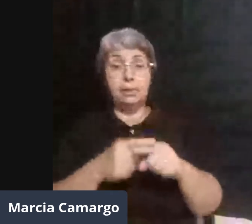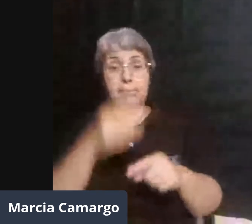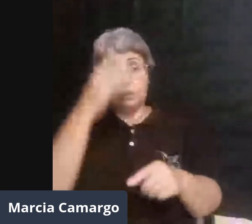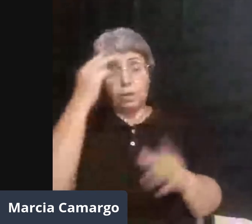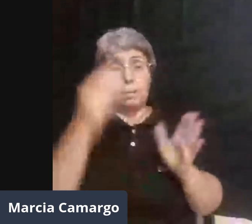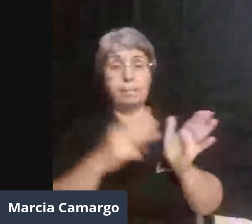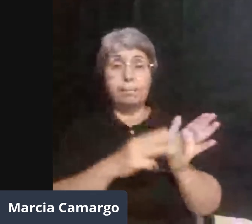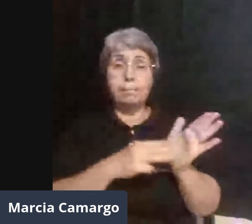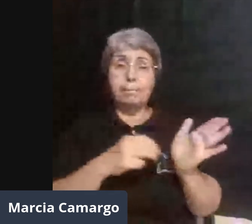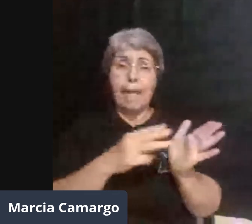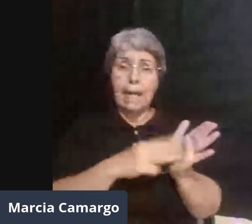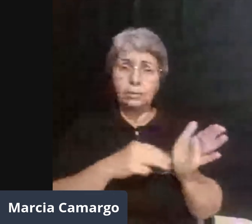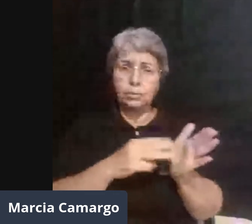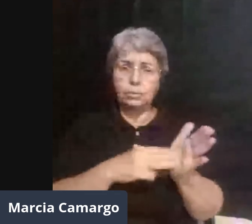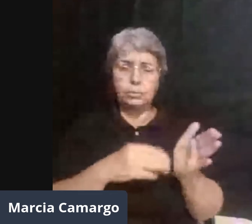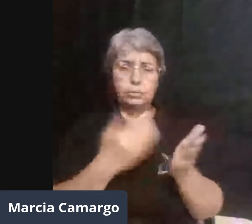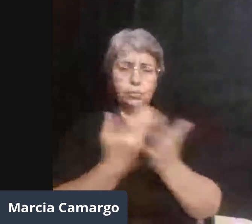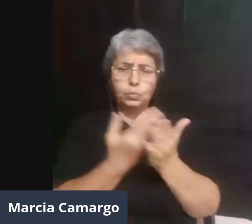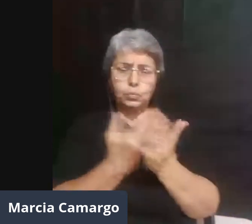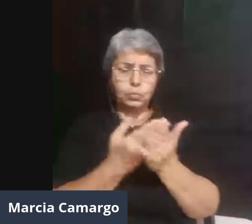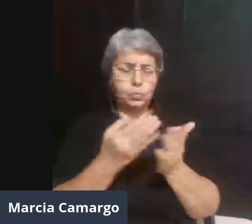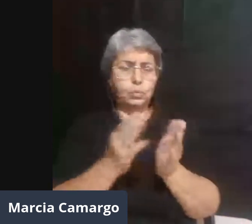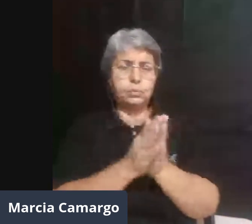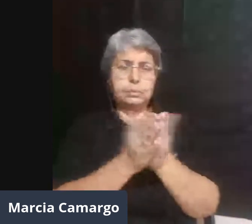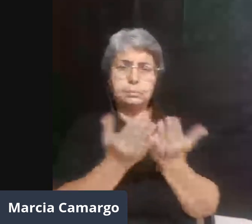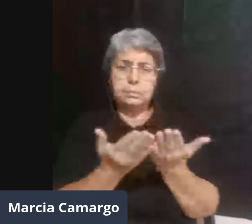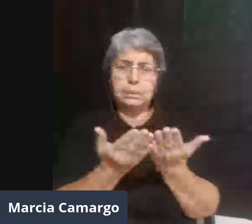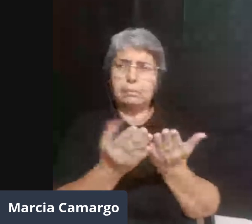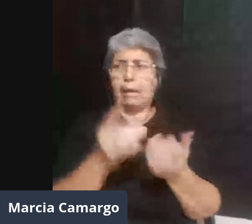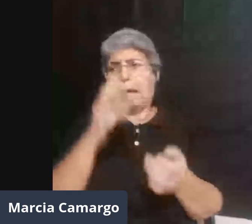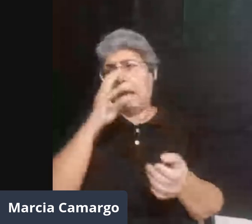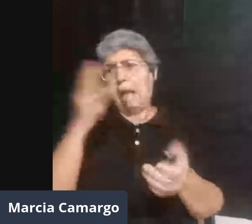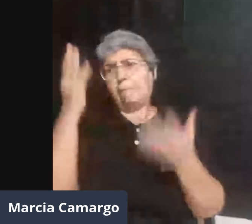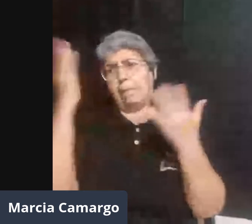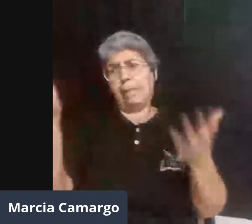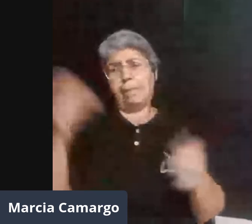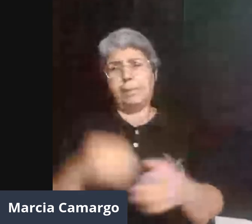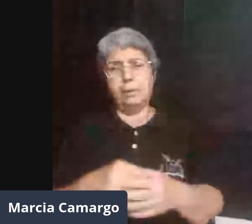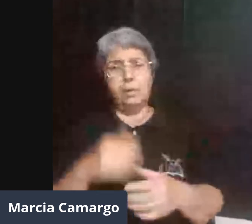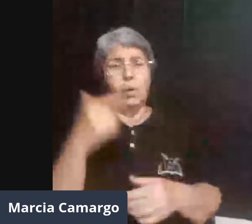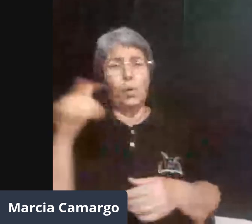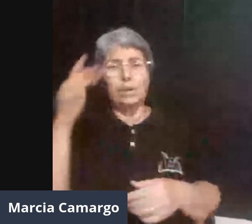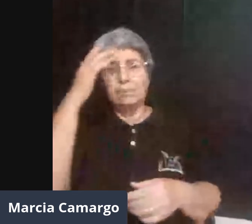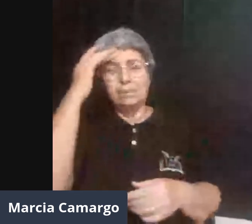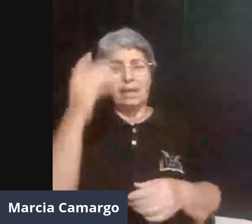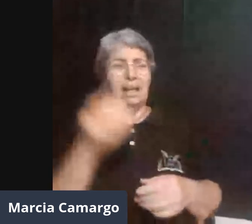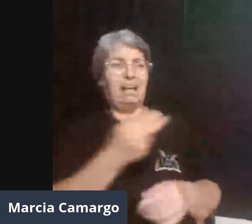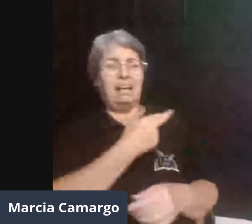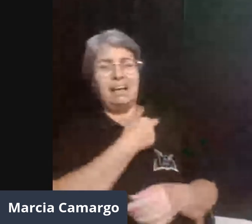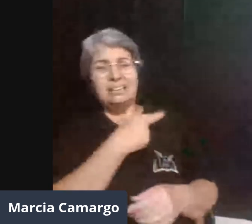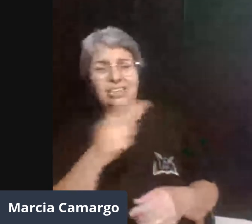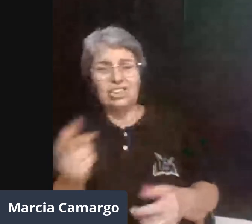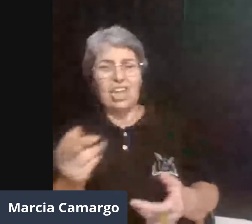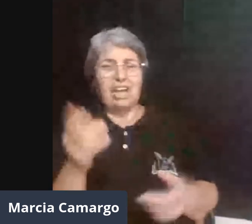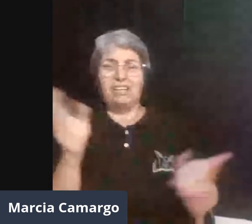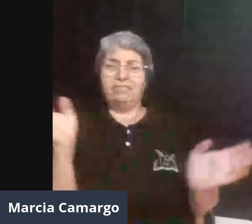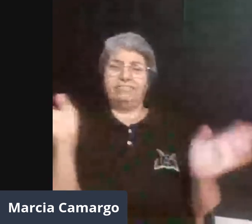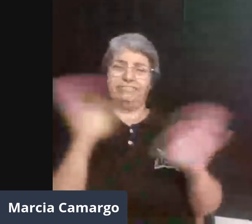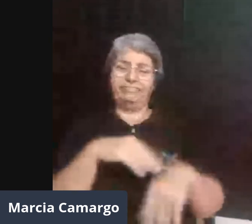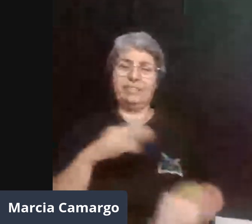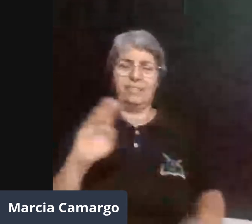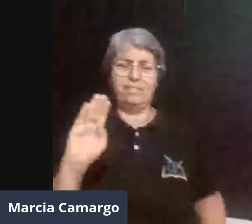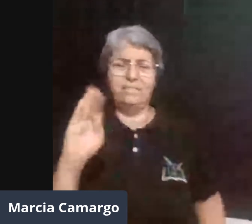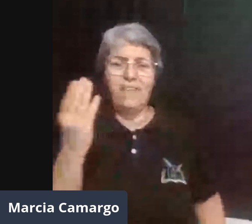muitos, chegaram à conclusão de que a religião era uma farsa e que aquilo tudo foi uma grande tolice. Mas